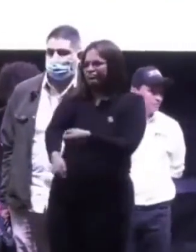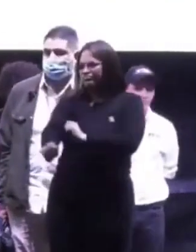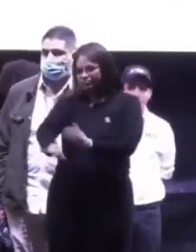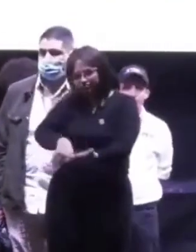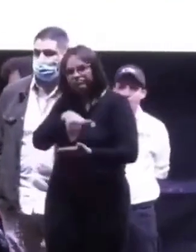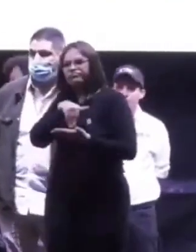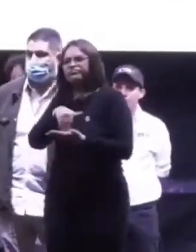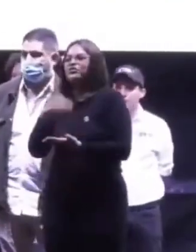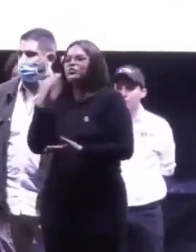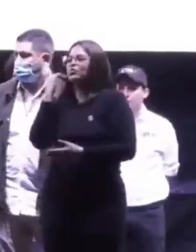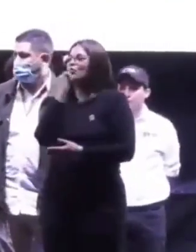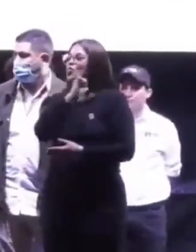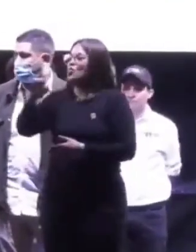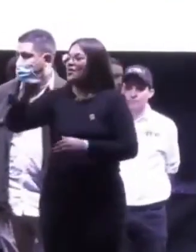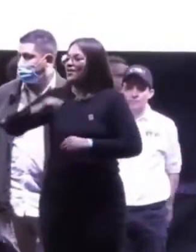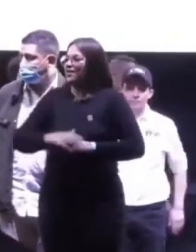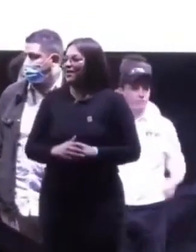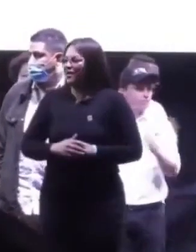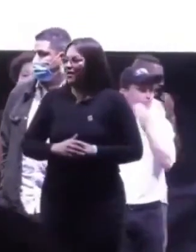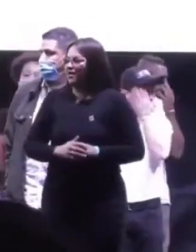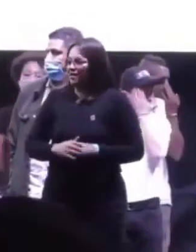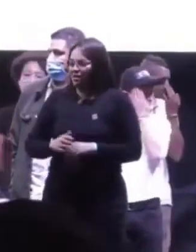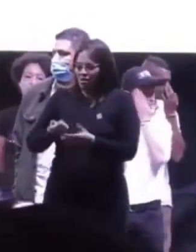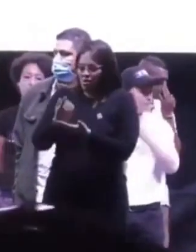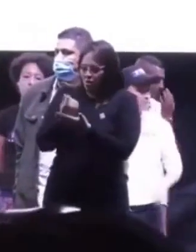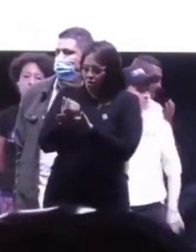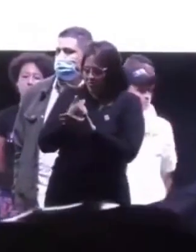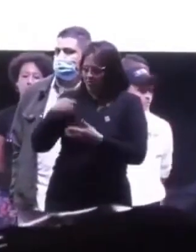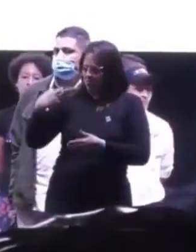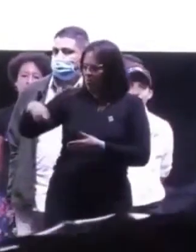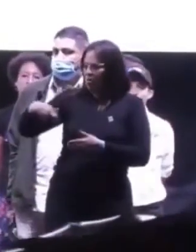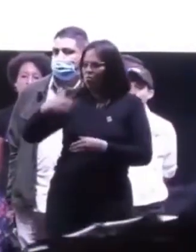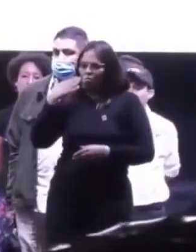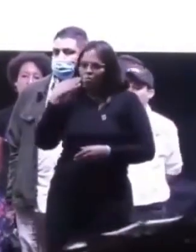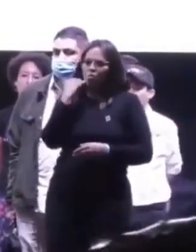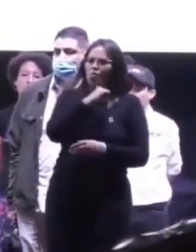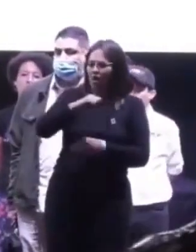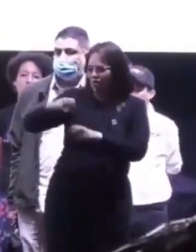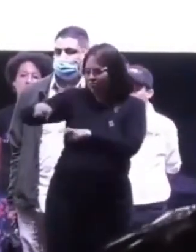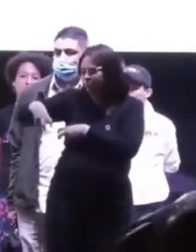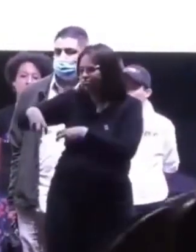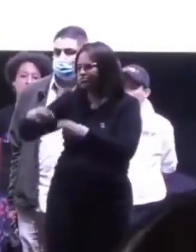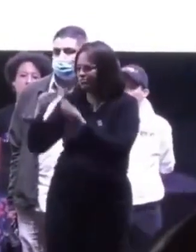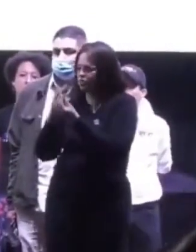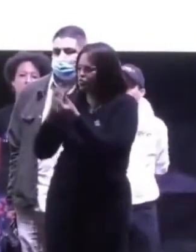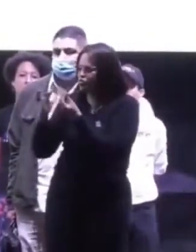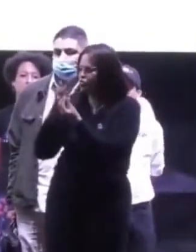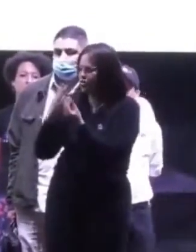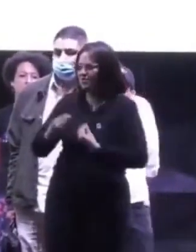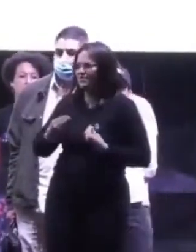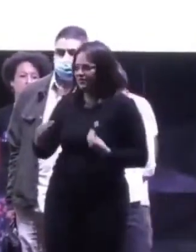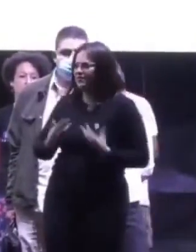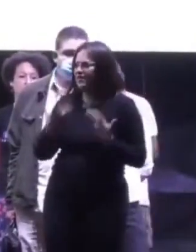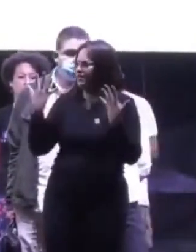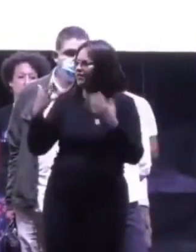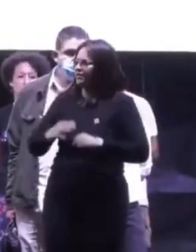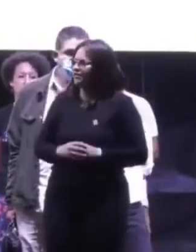popular urbana, la mujer empoderada en el mundo rural, la